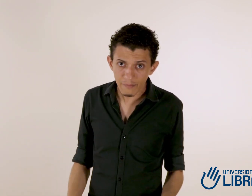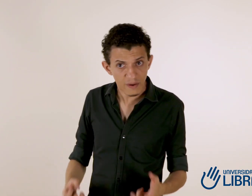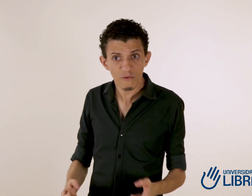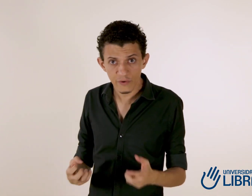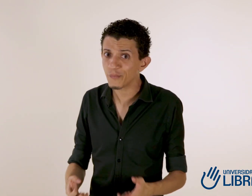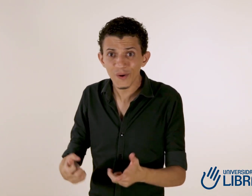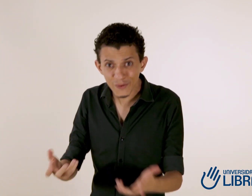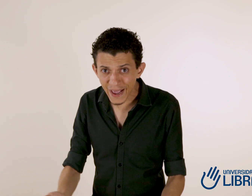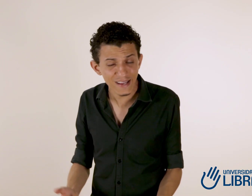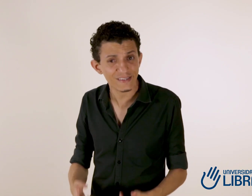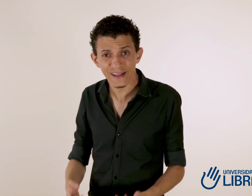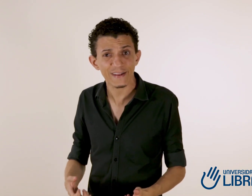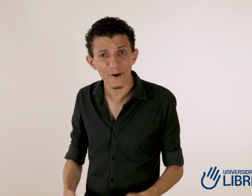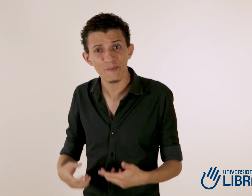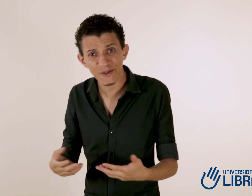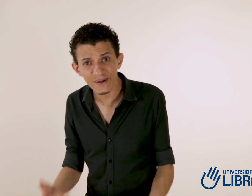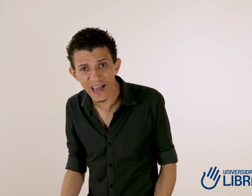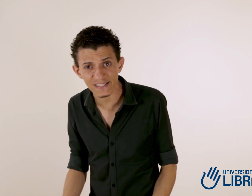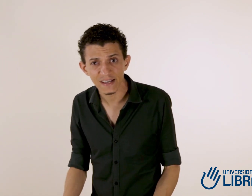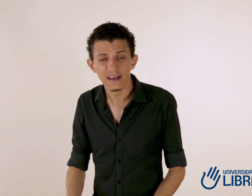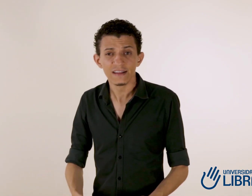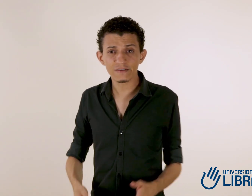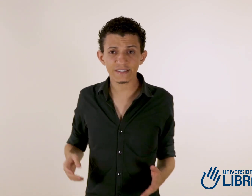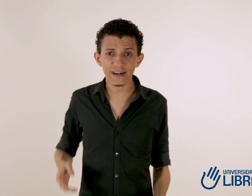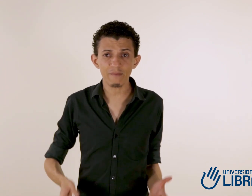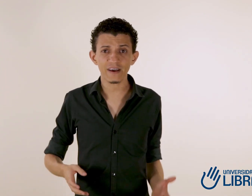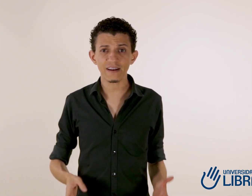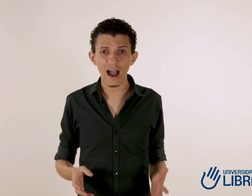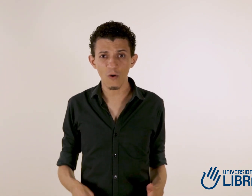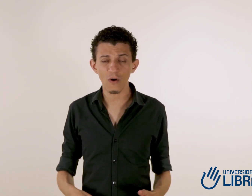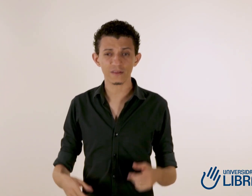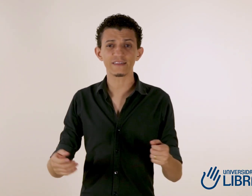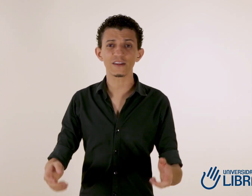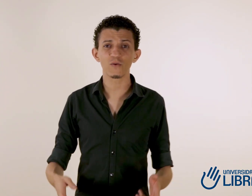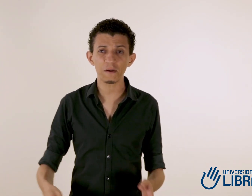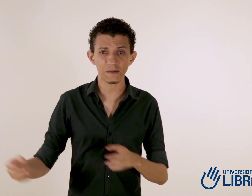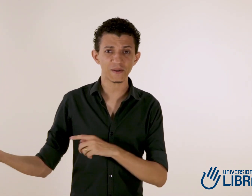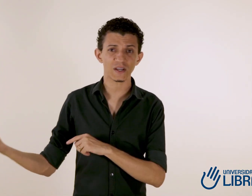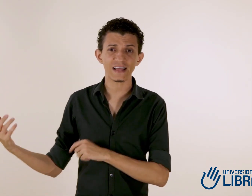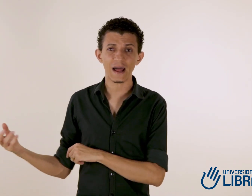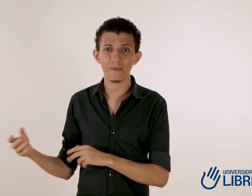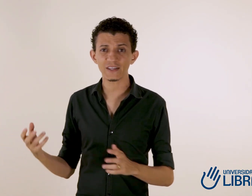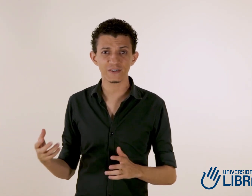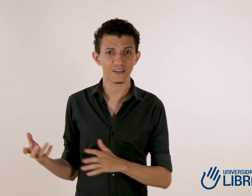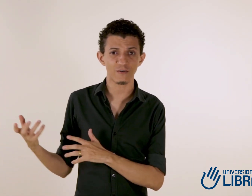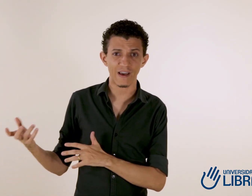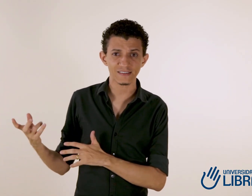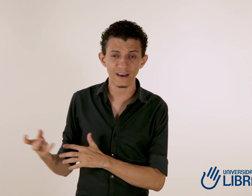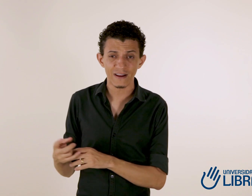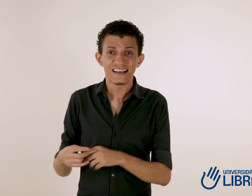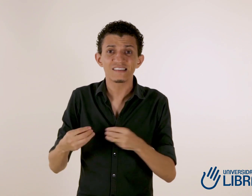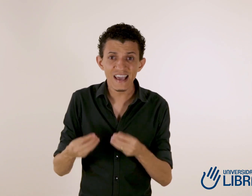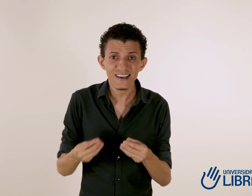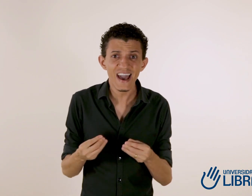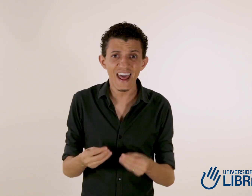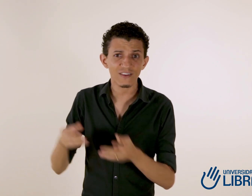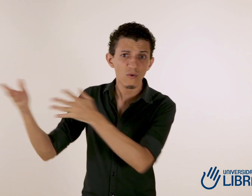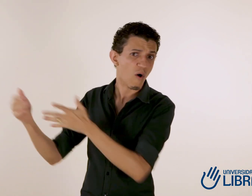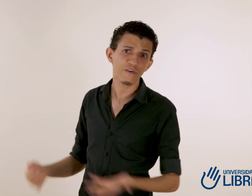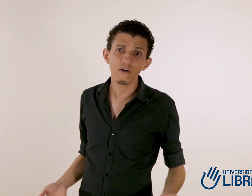para ouvir o português, entender o português. Então você está caminhando na rua, está dentro do ônibus, a pessoa está lá perto de você conversando, sem querer tu ouve a